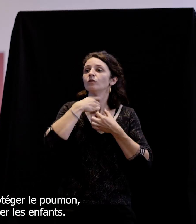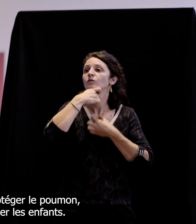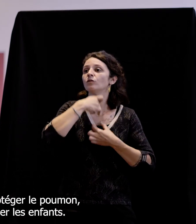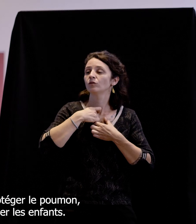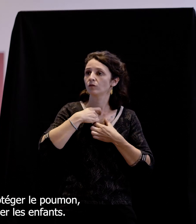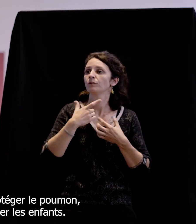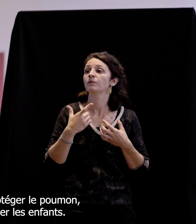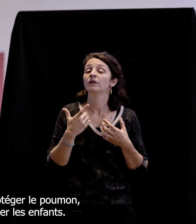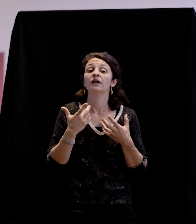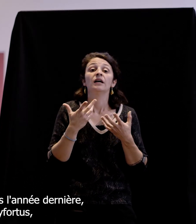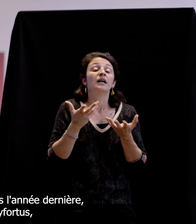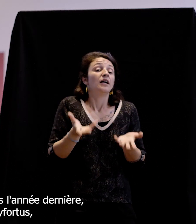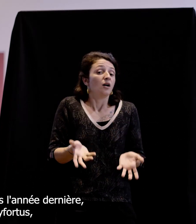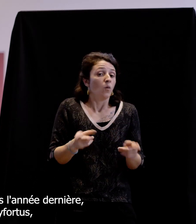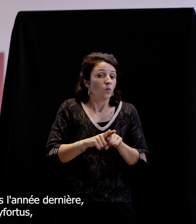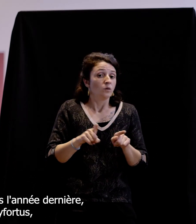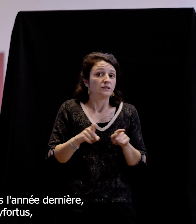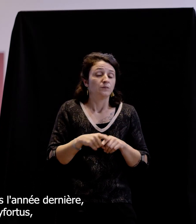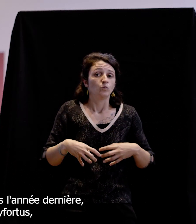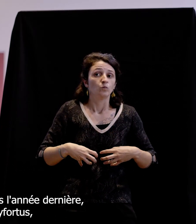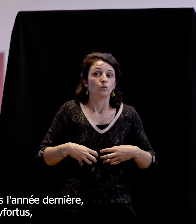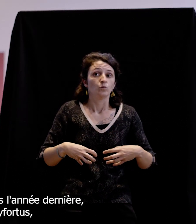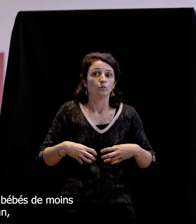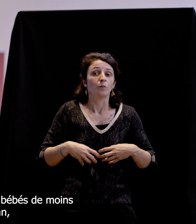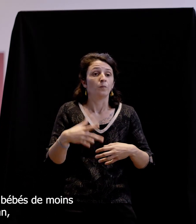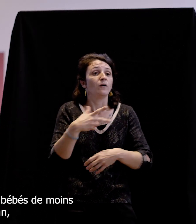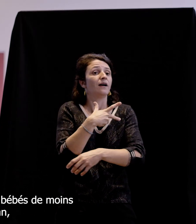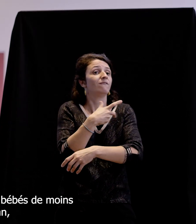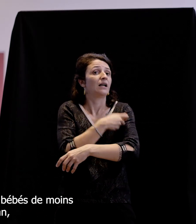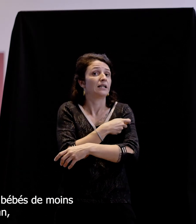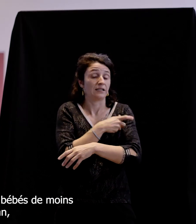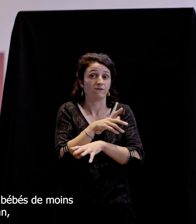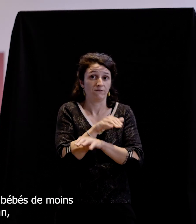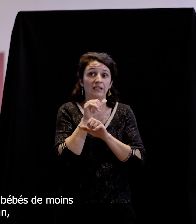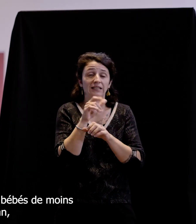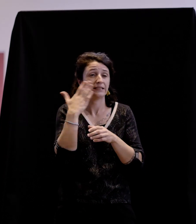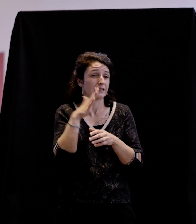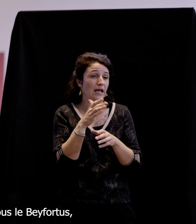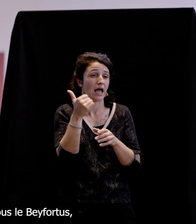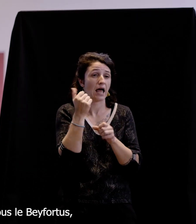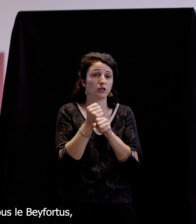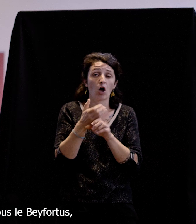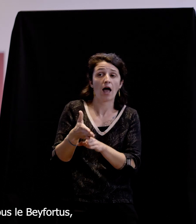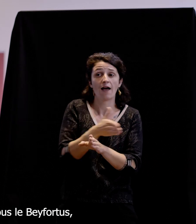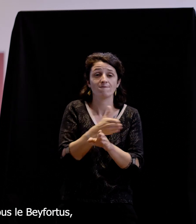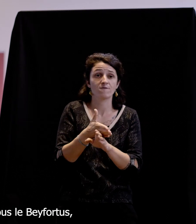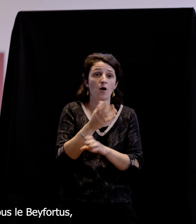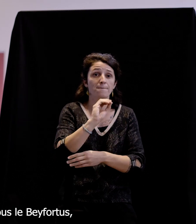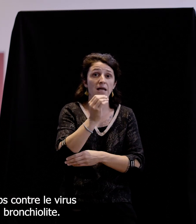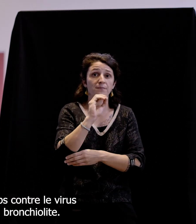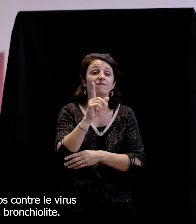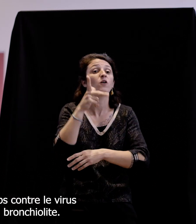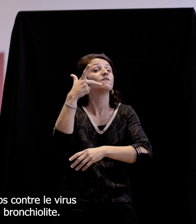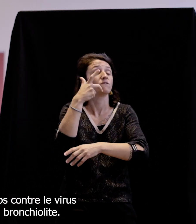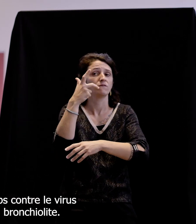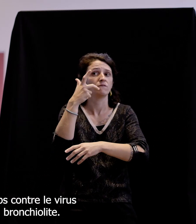poumon, c'est-à-dire vacciner les enfants. Vous savez que depuis l'année dernière, il y a le Beyfortus. Les parents de bébés de moins d'1 an, il faut qu'ils aient tous le Beyfortus,